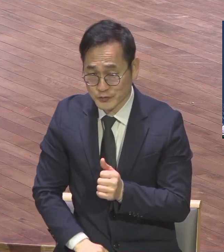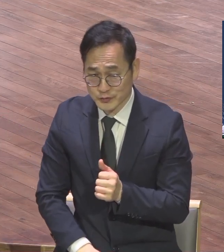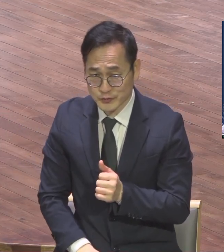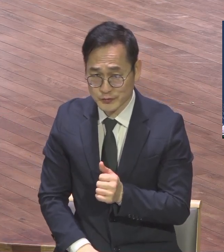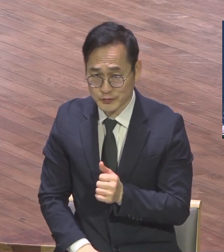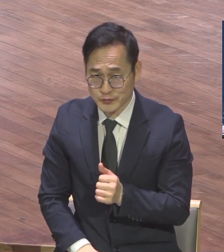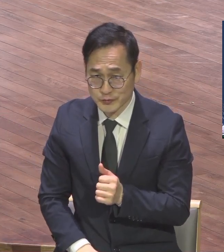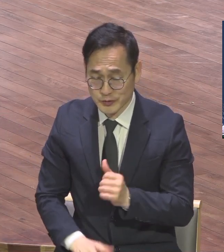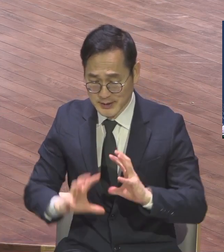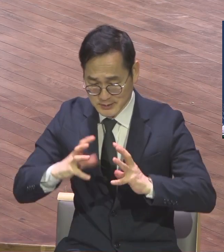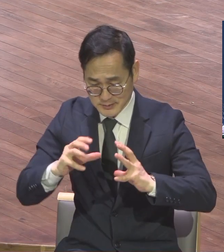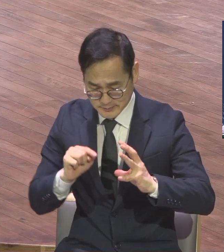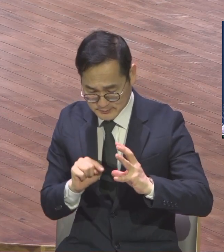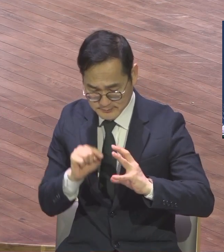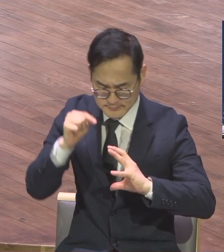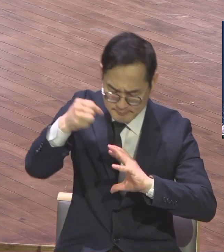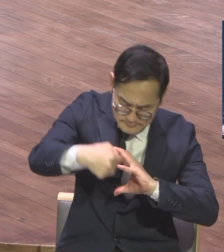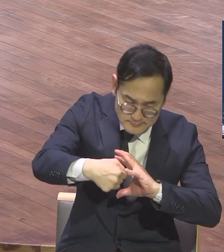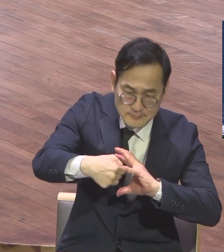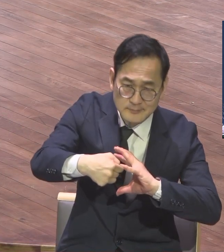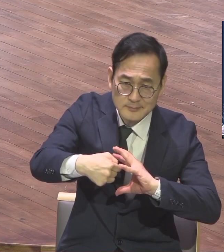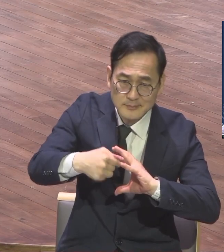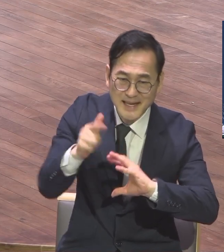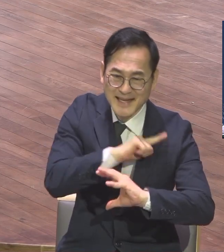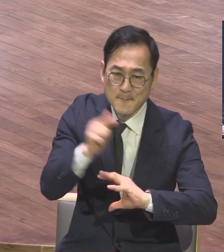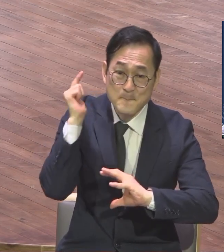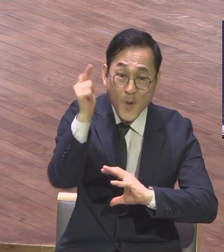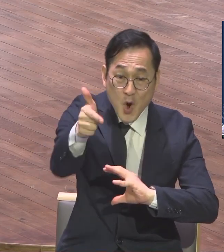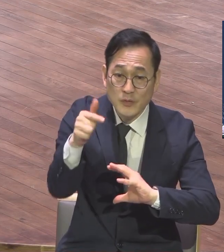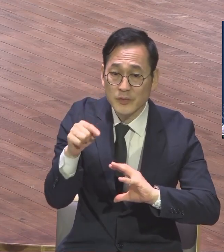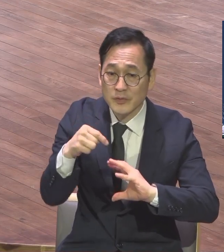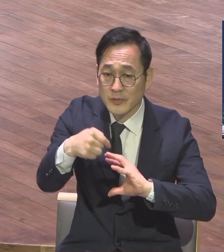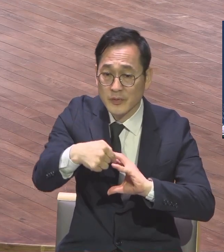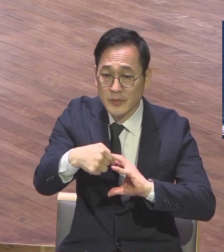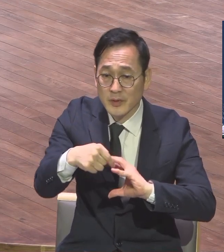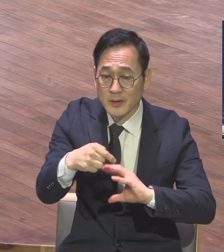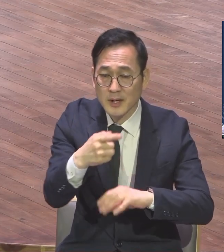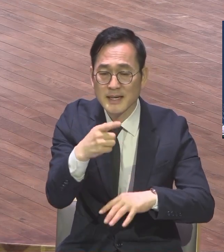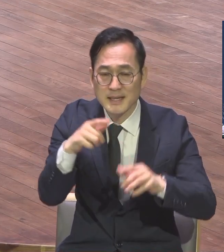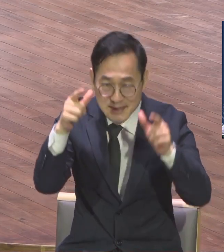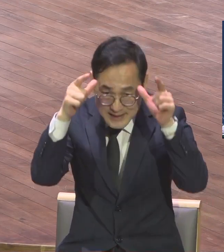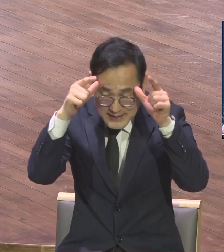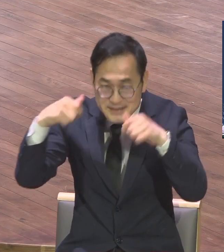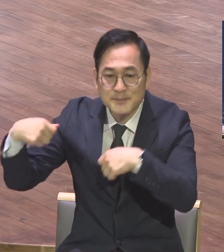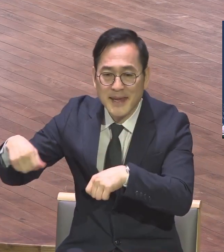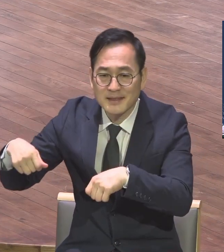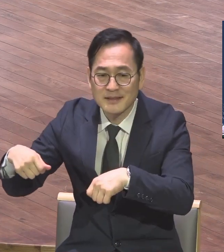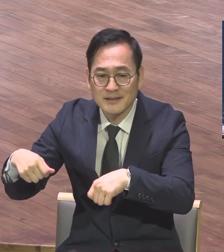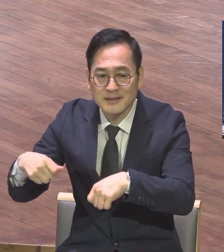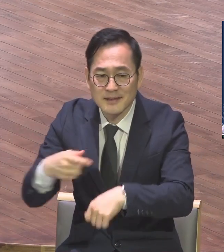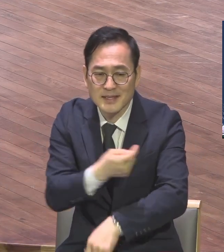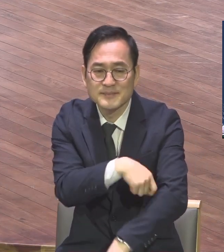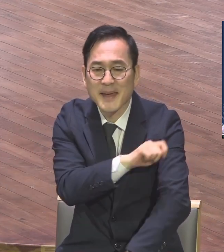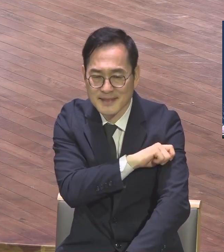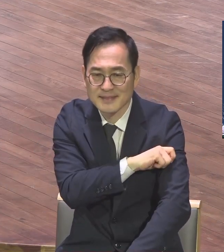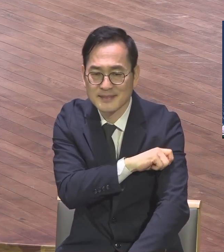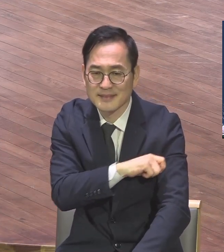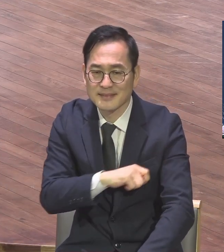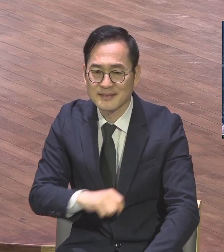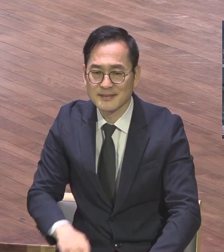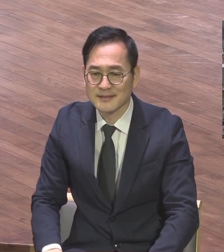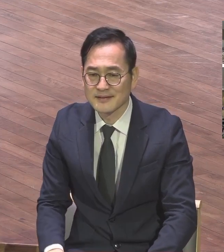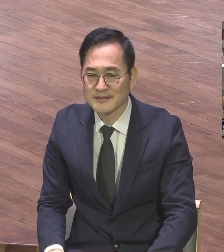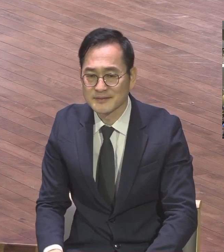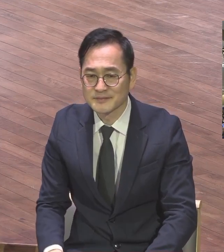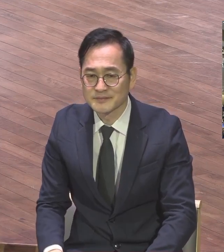당시 지리적으로 가장 먼 곳은 서바나 오늘의 스페인이었습니다. 로마서 15장 23절 이제는